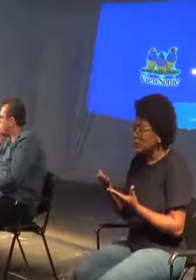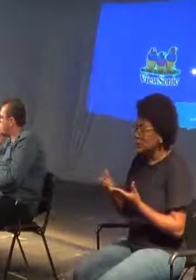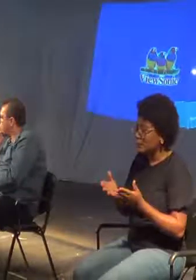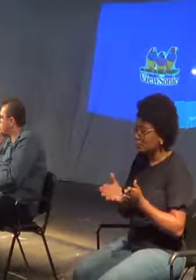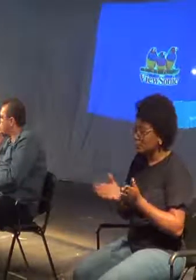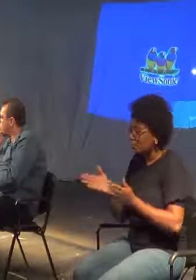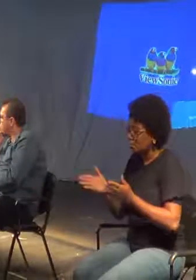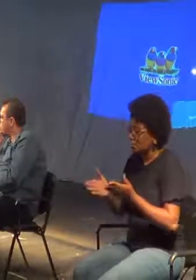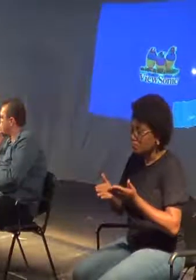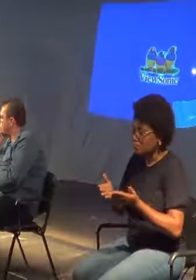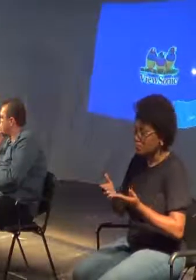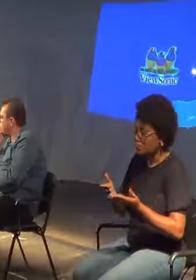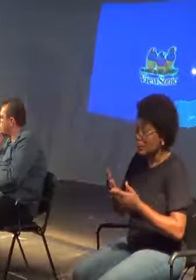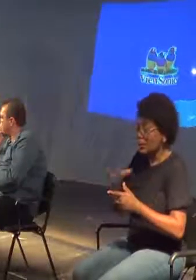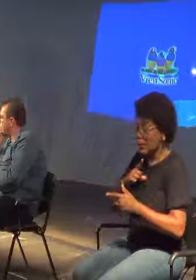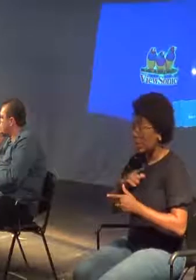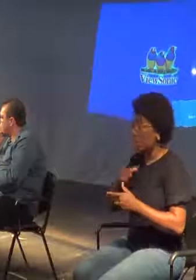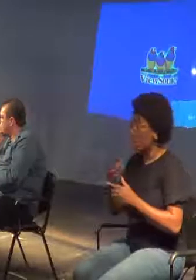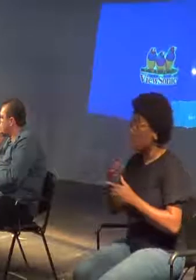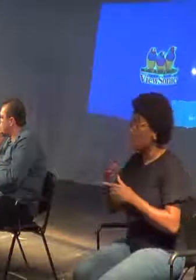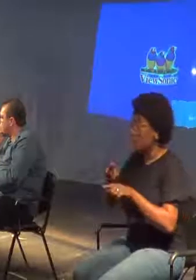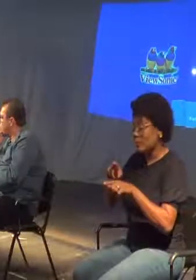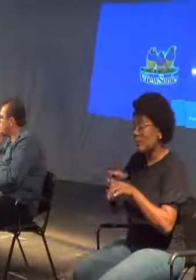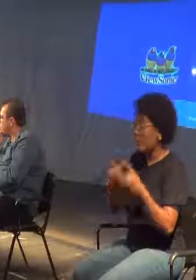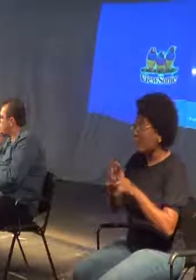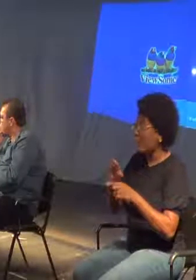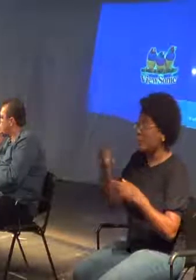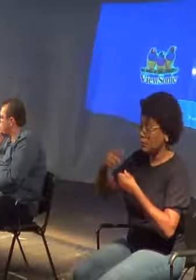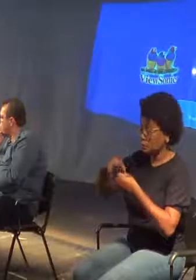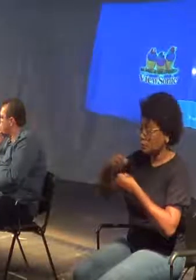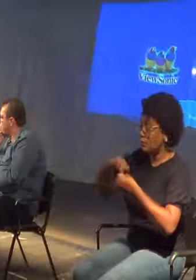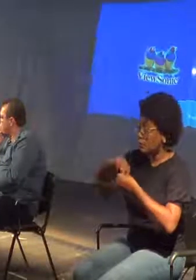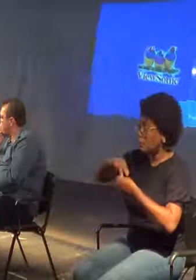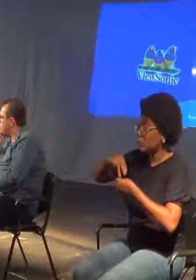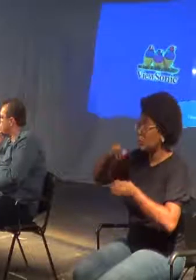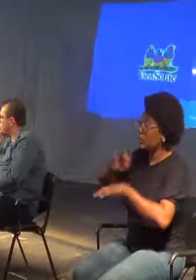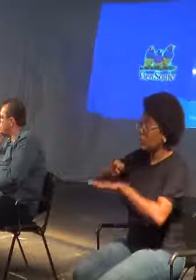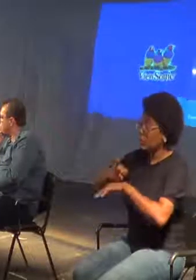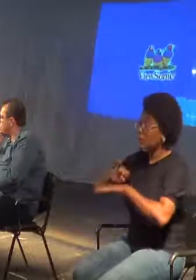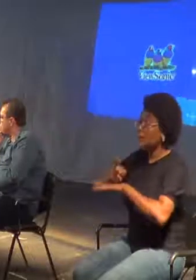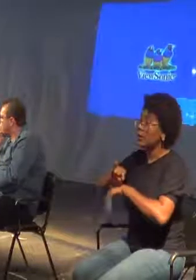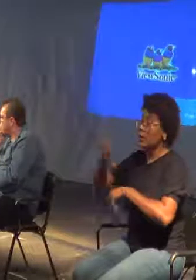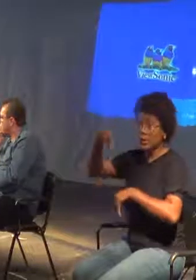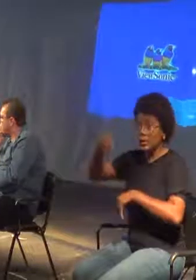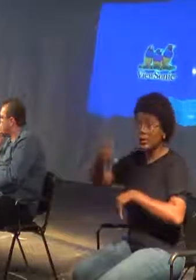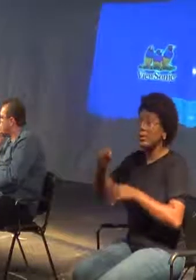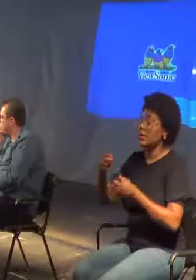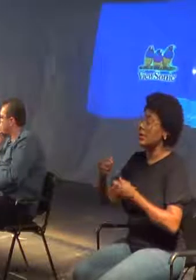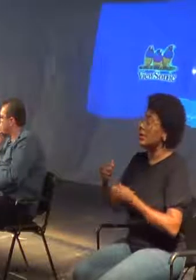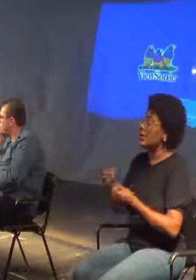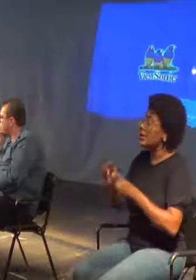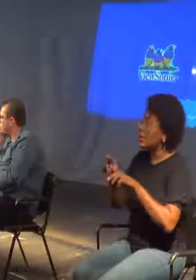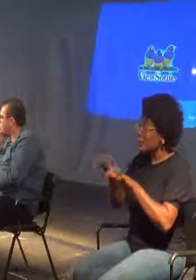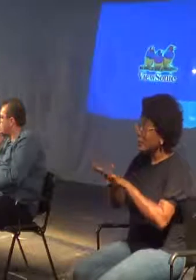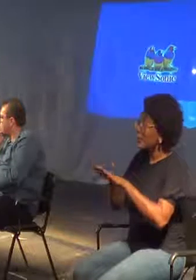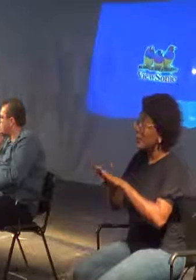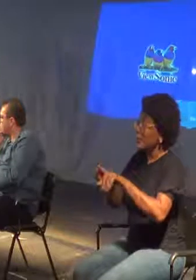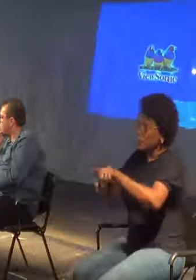Intermedia uma parte de urbana com uma parte rural, com uma parte que tem uma série de equipamentos